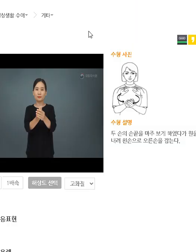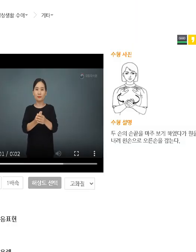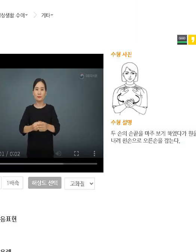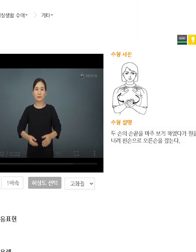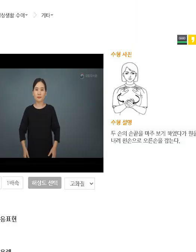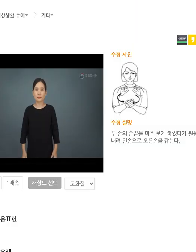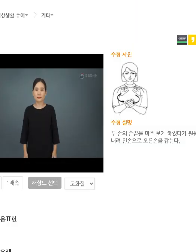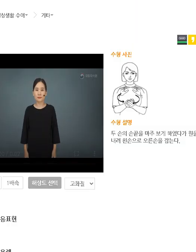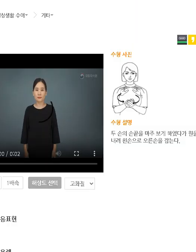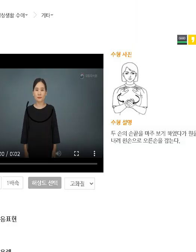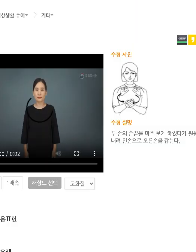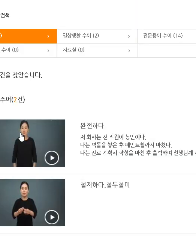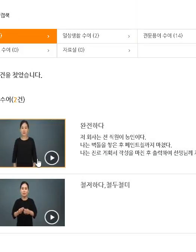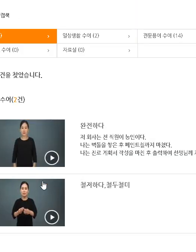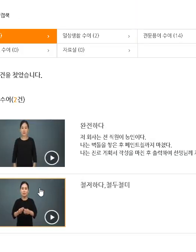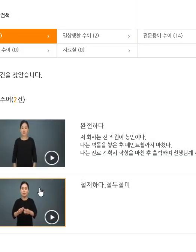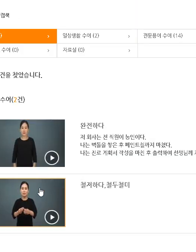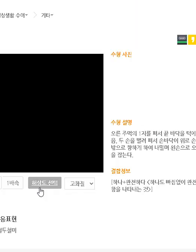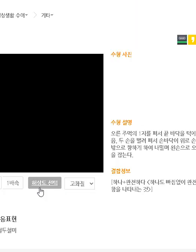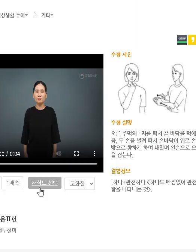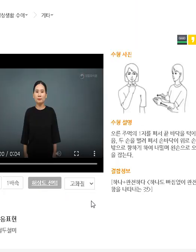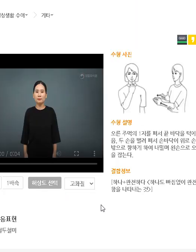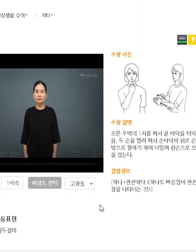이거는데 철두철미하다인가